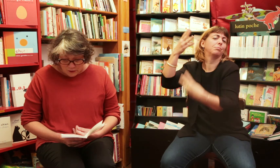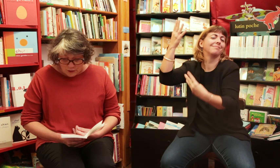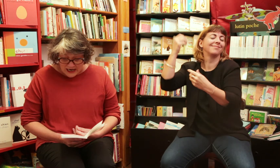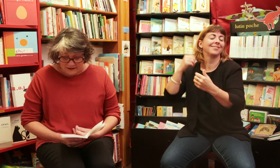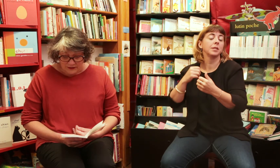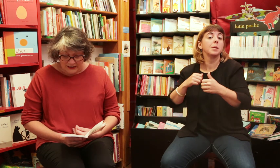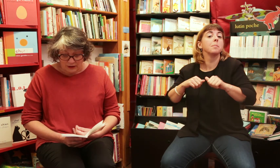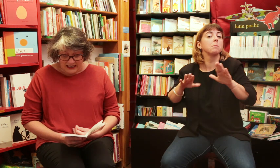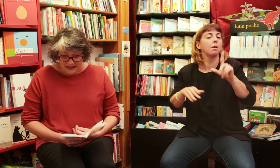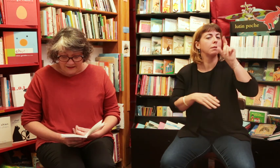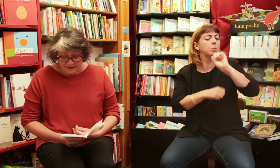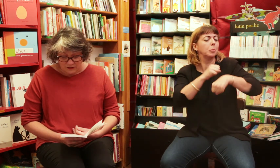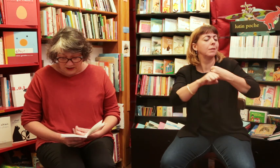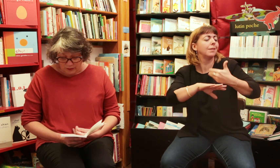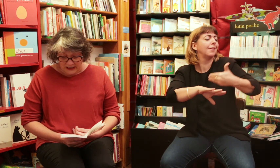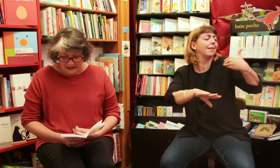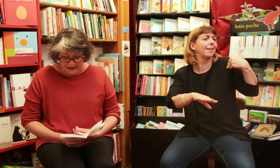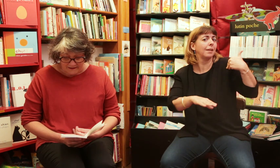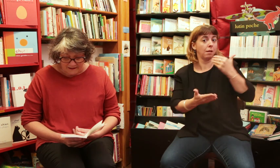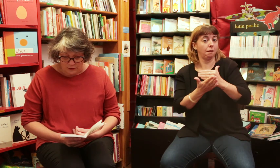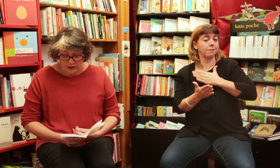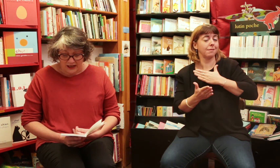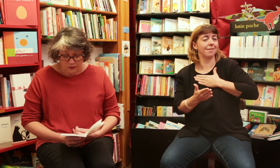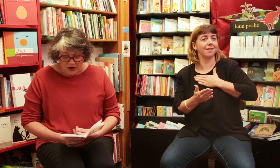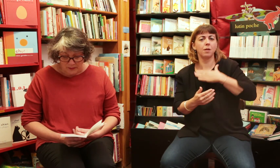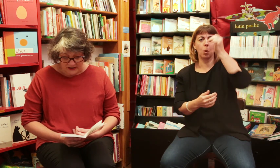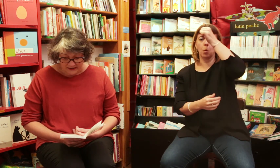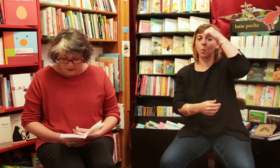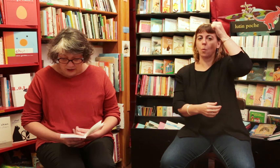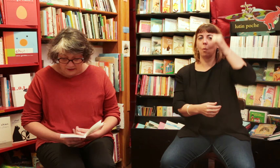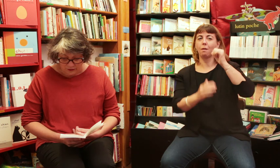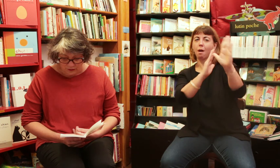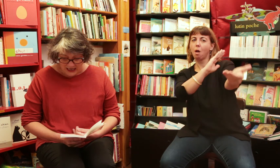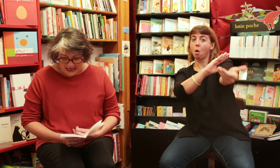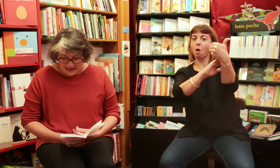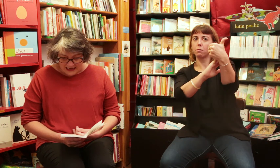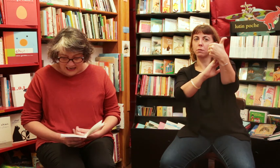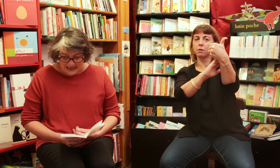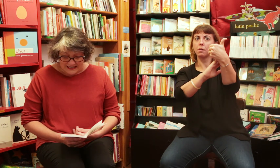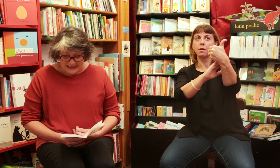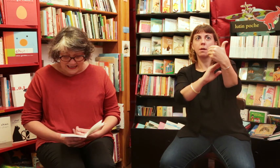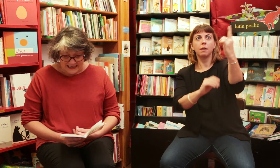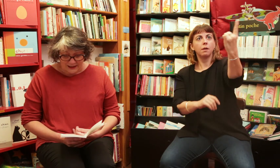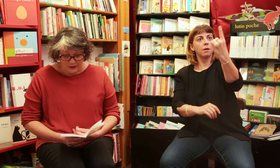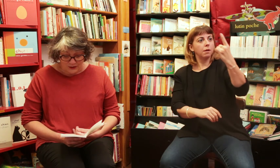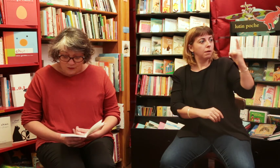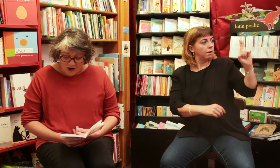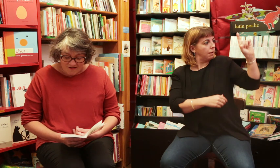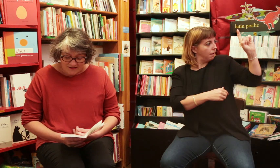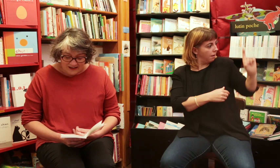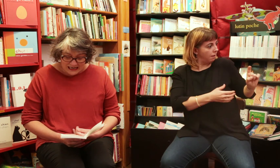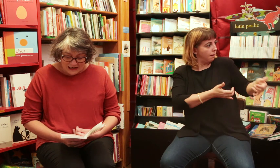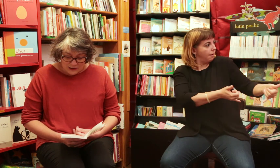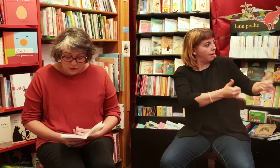Mais quand Lola est entrée dans la classe, en début d'année, le regard noir plein d'interrogations, et qu'elle s'est assise à côté de